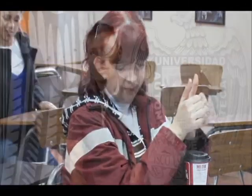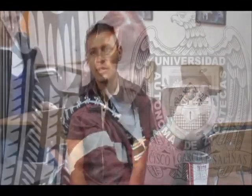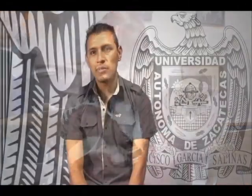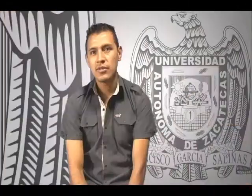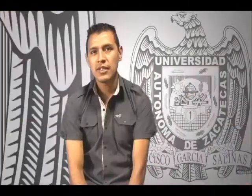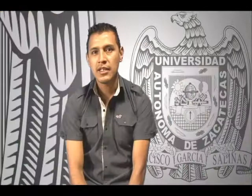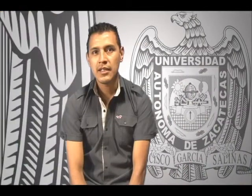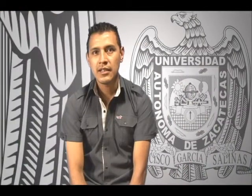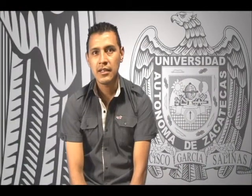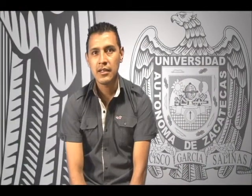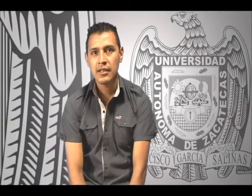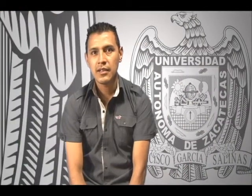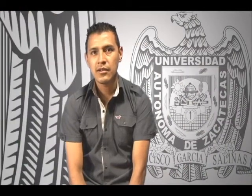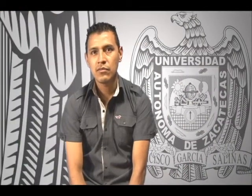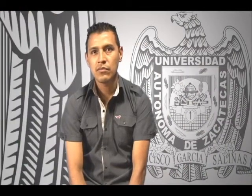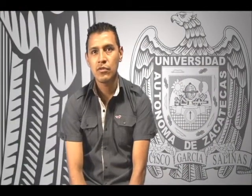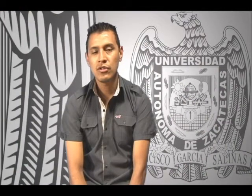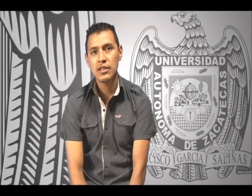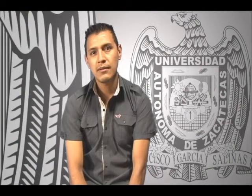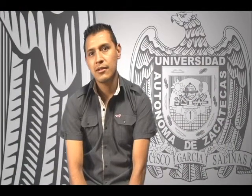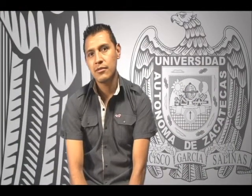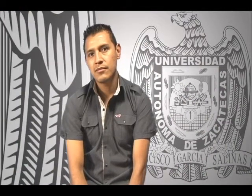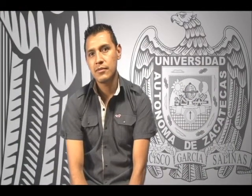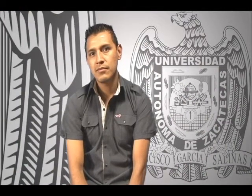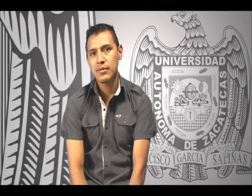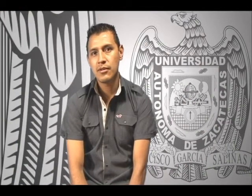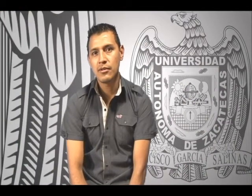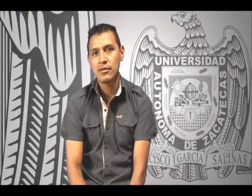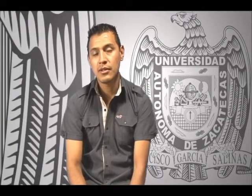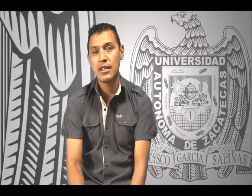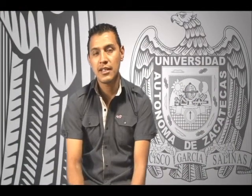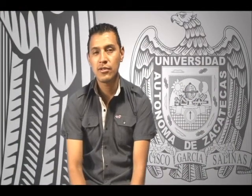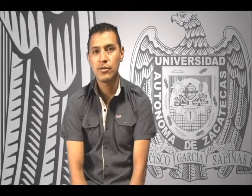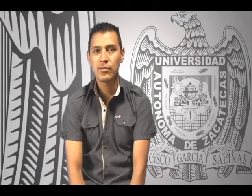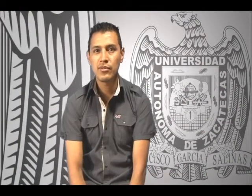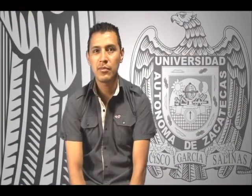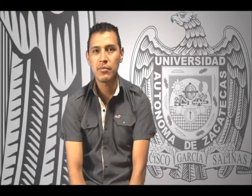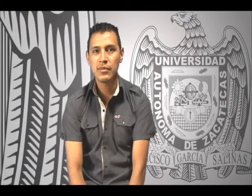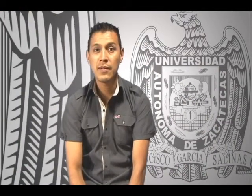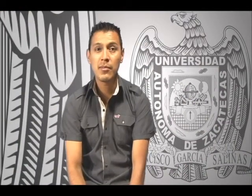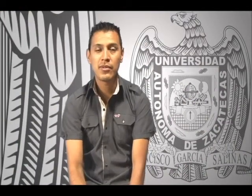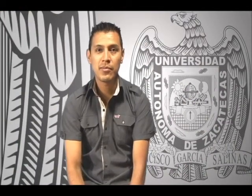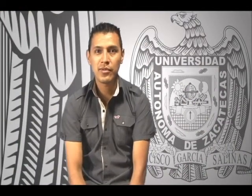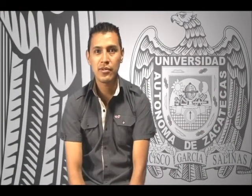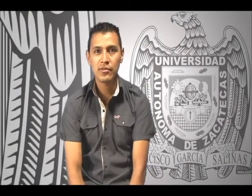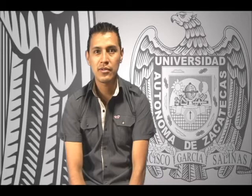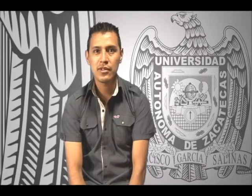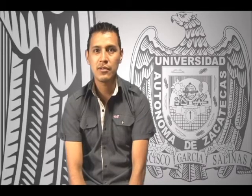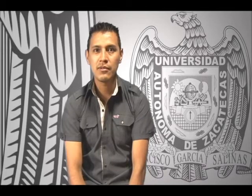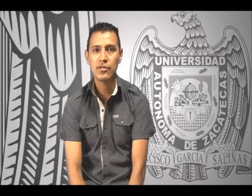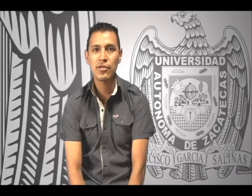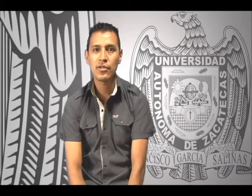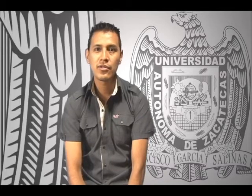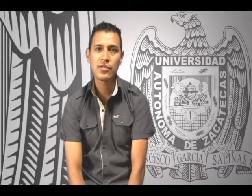no trabajo, pero cada rato iba por apoyo, por si no iban sordos,